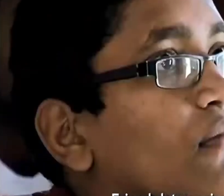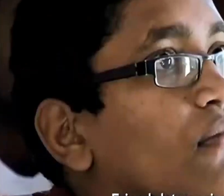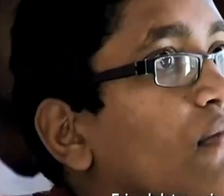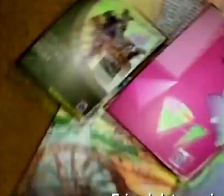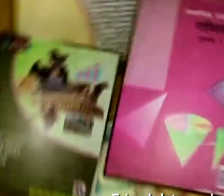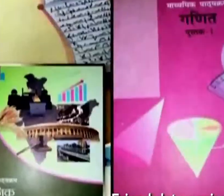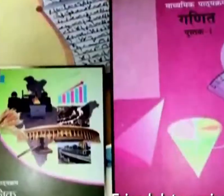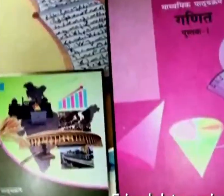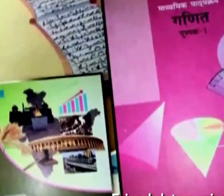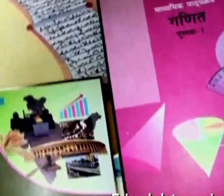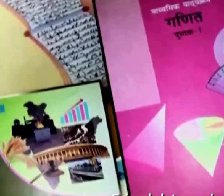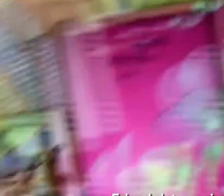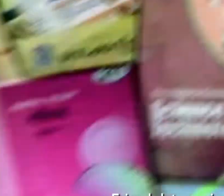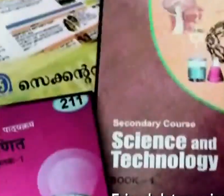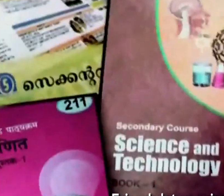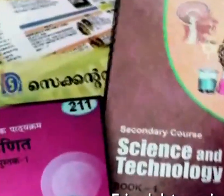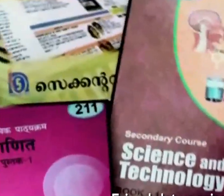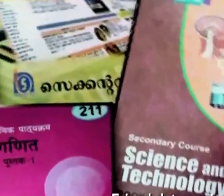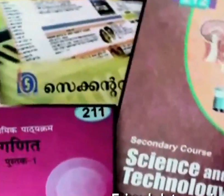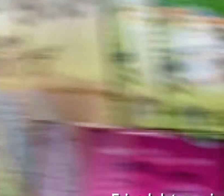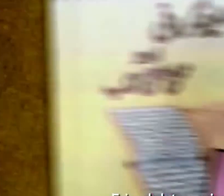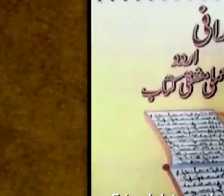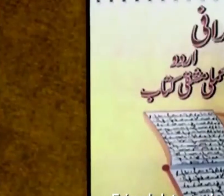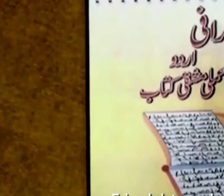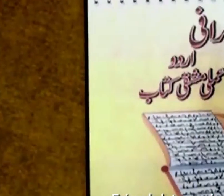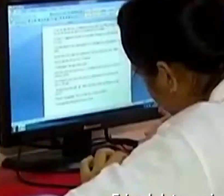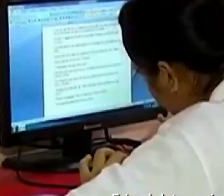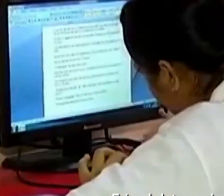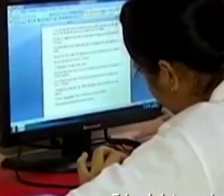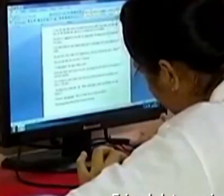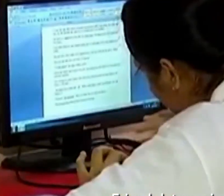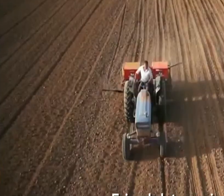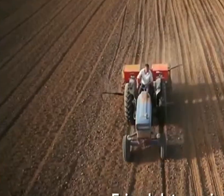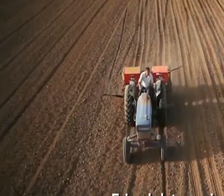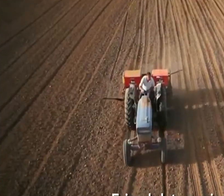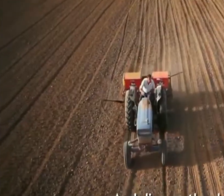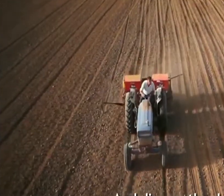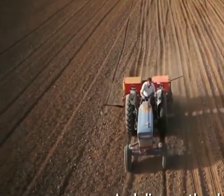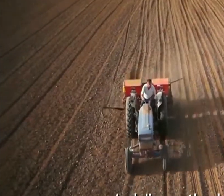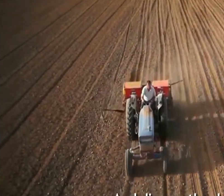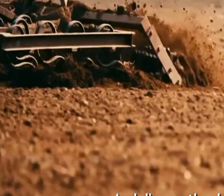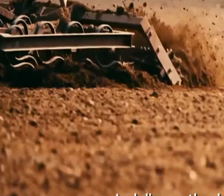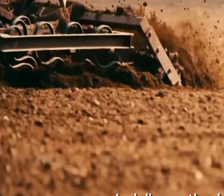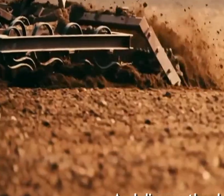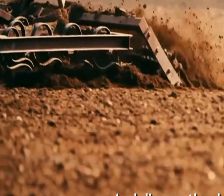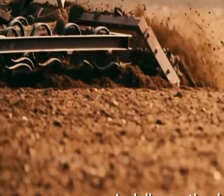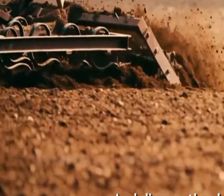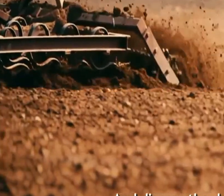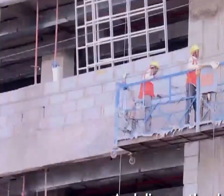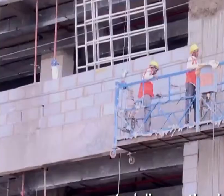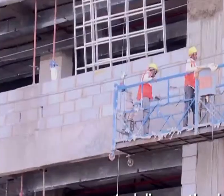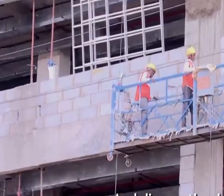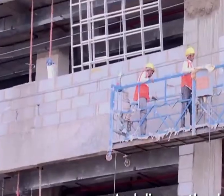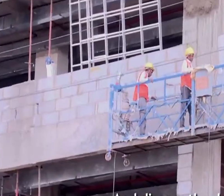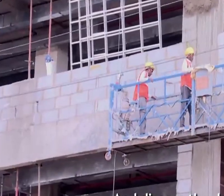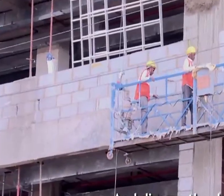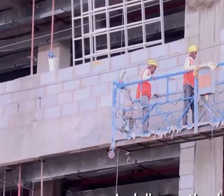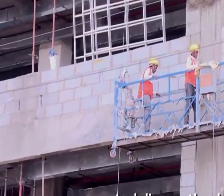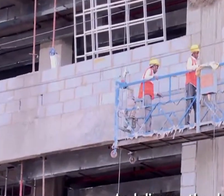हम उठे और जागे, मंजिल आने की ध्वनि सुने